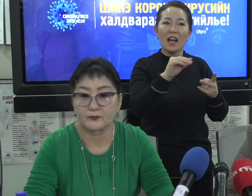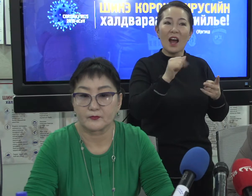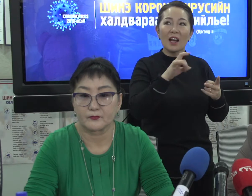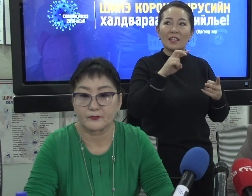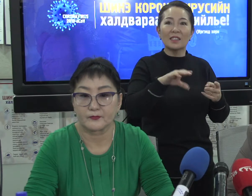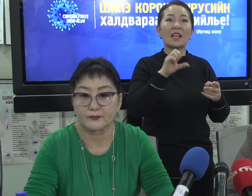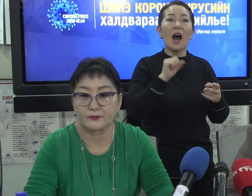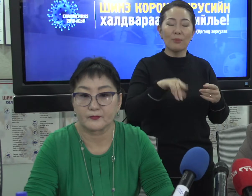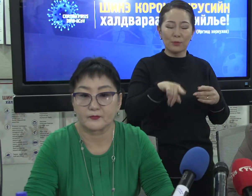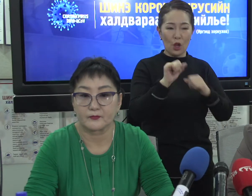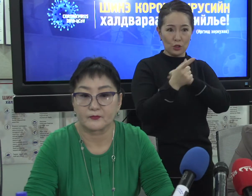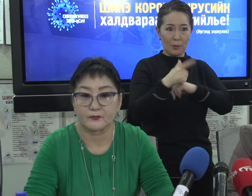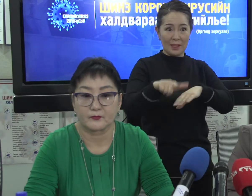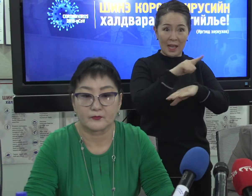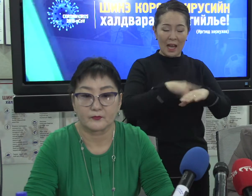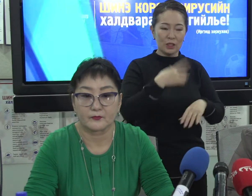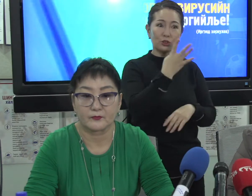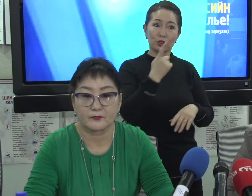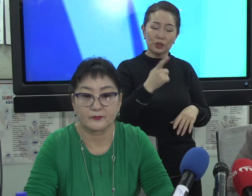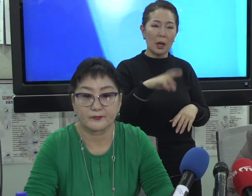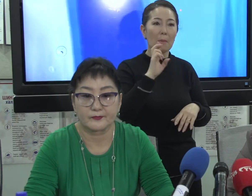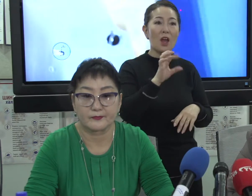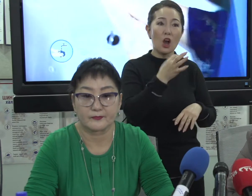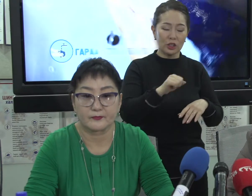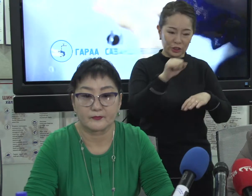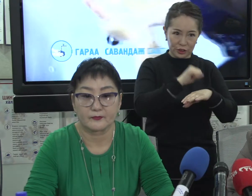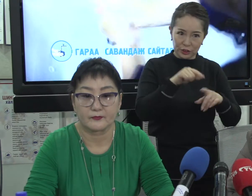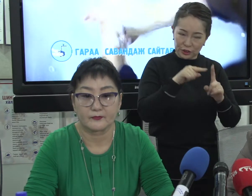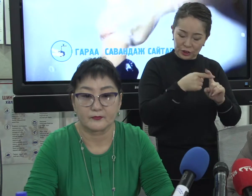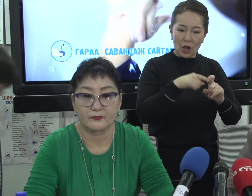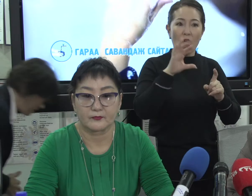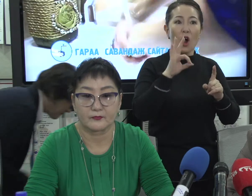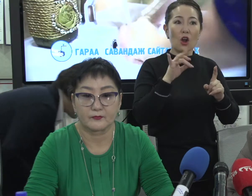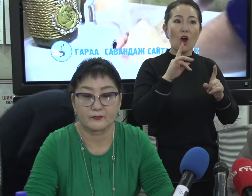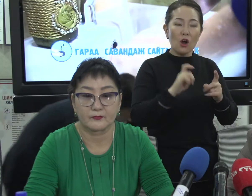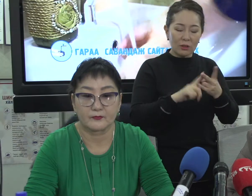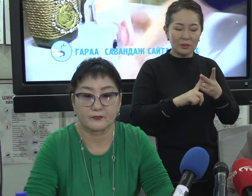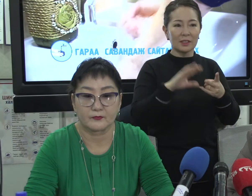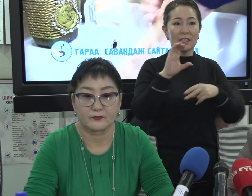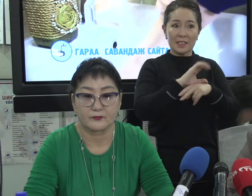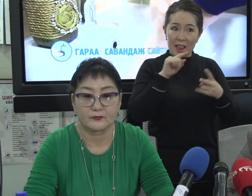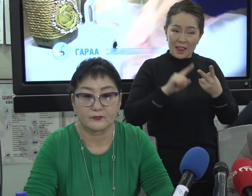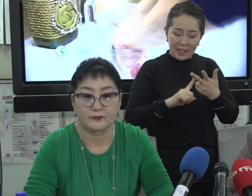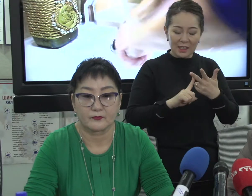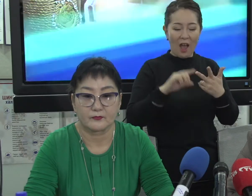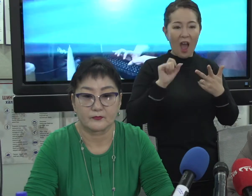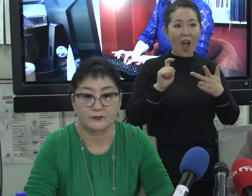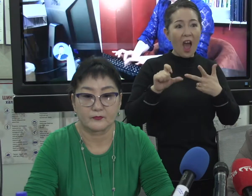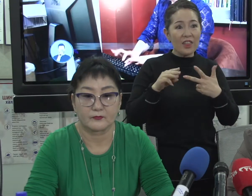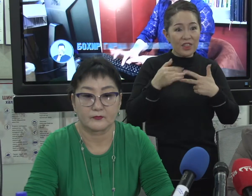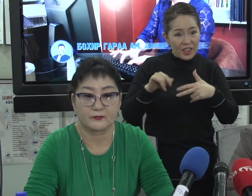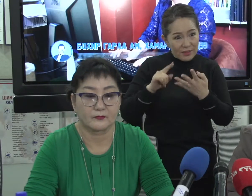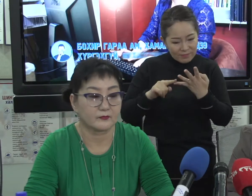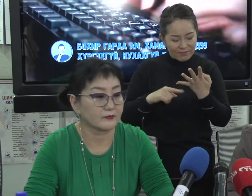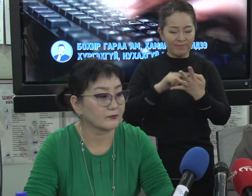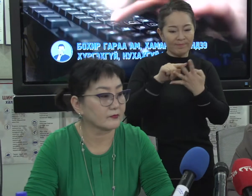ерөнхий газрын совлэл дээр 41, за Баян уулгийн орхон, Сэлэнг, Хинти, Өвөр хангад, Орнод аймагуудад